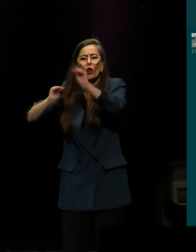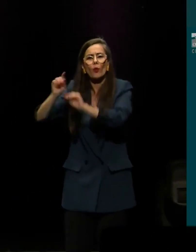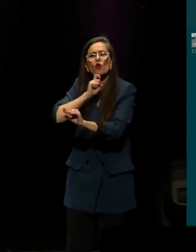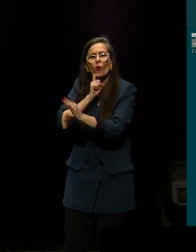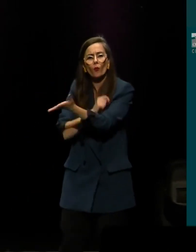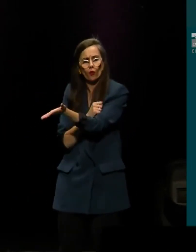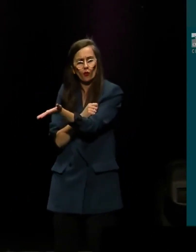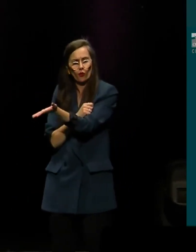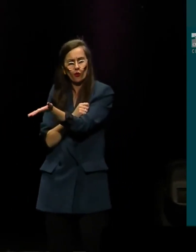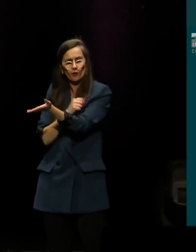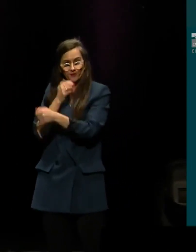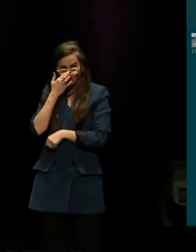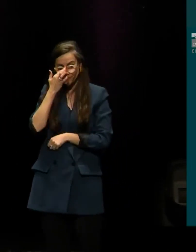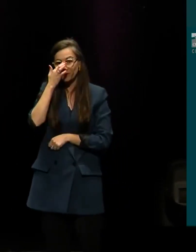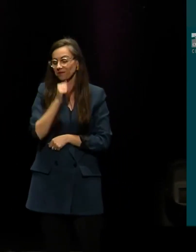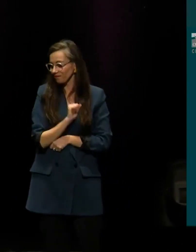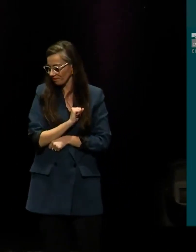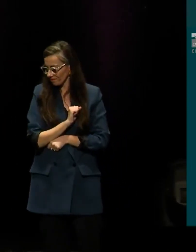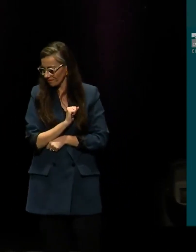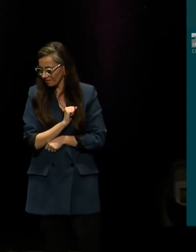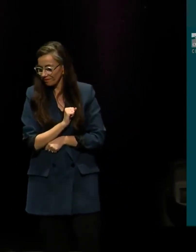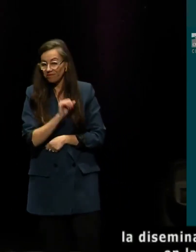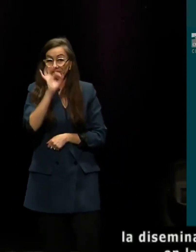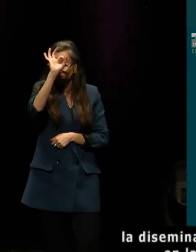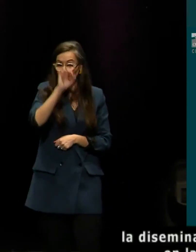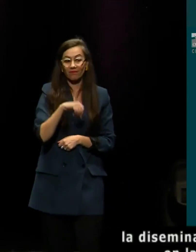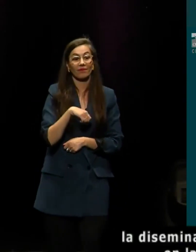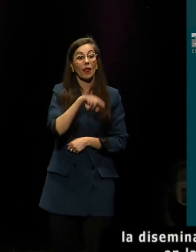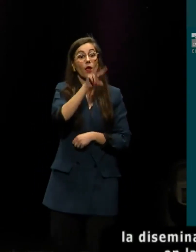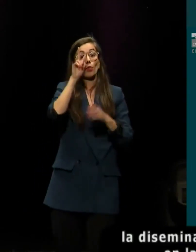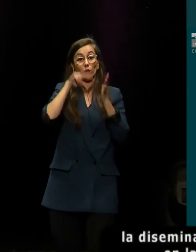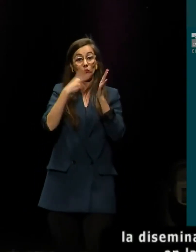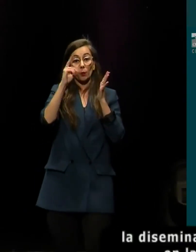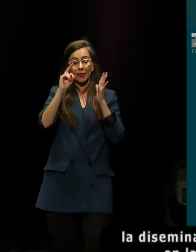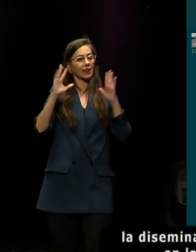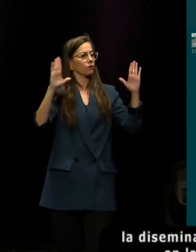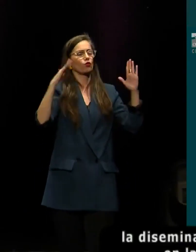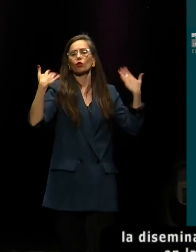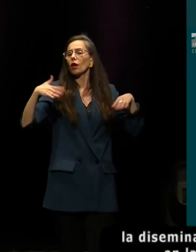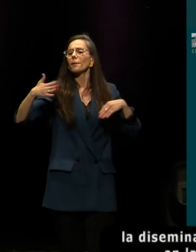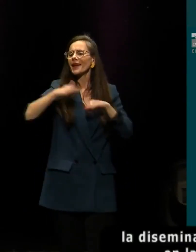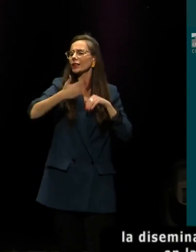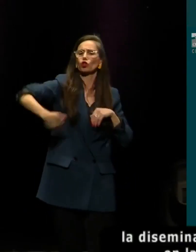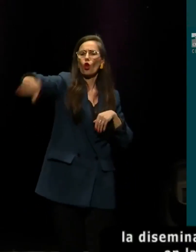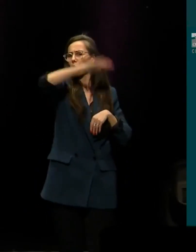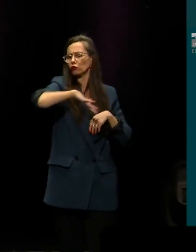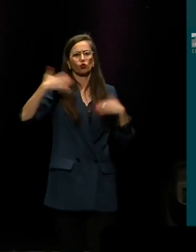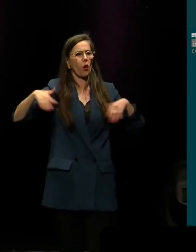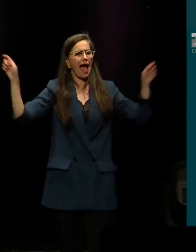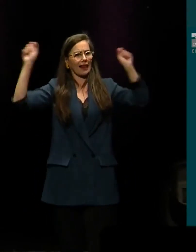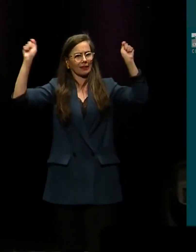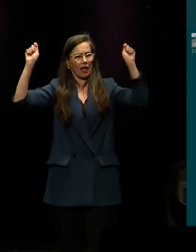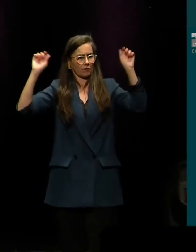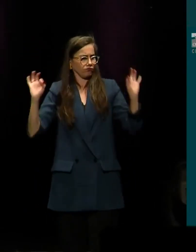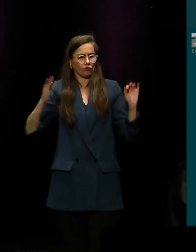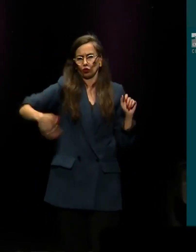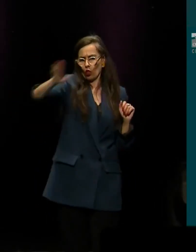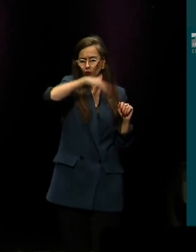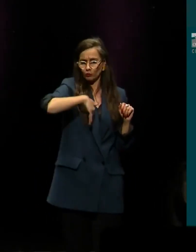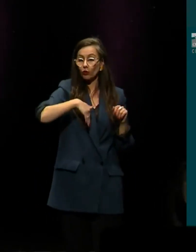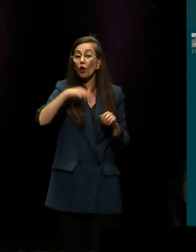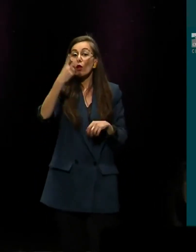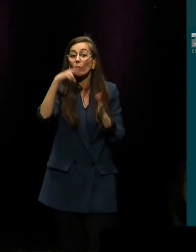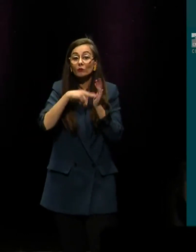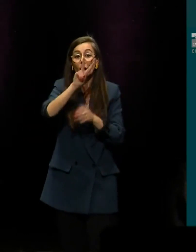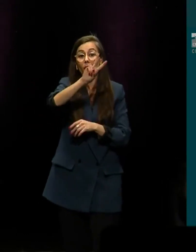del papel o el desempeño de las propias asociaciones y cómo dar solución a ello. Como digo, el 2020 fue